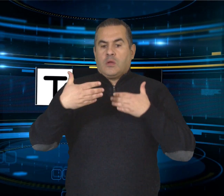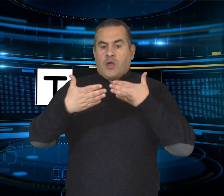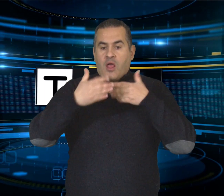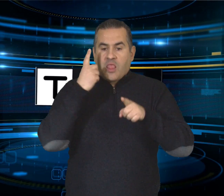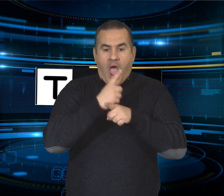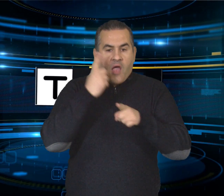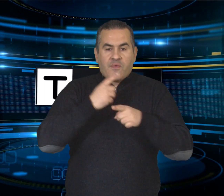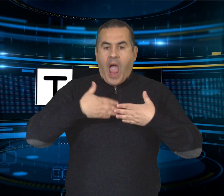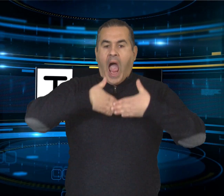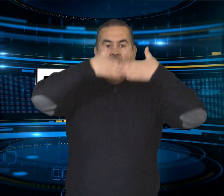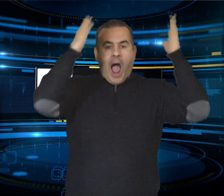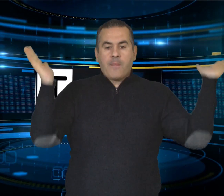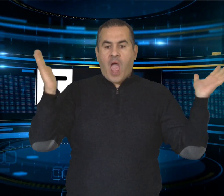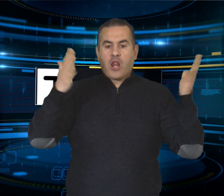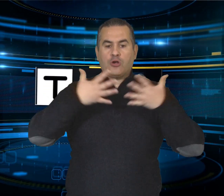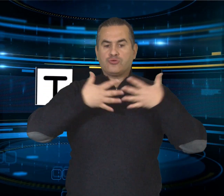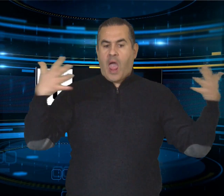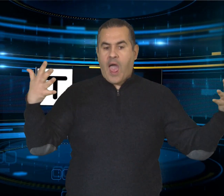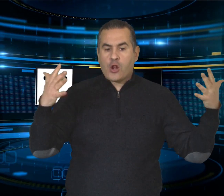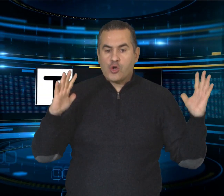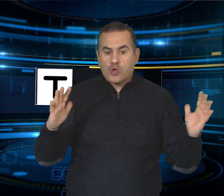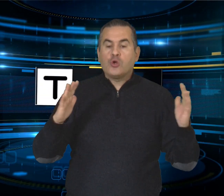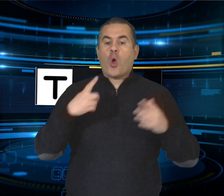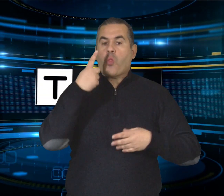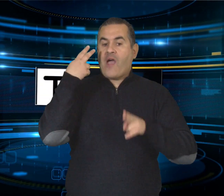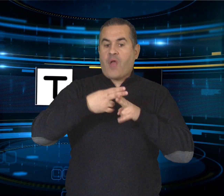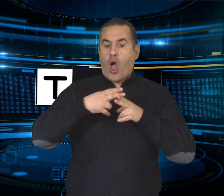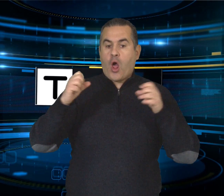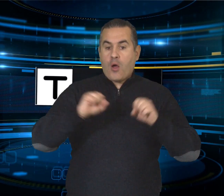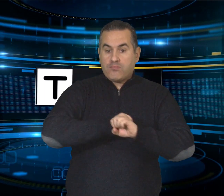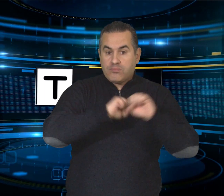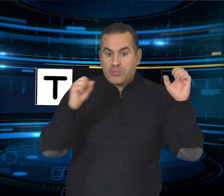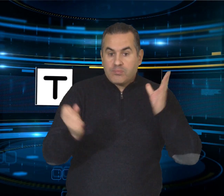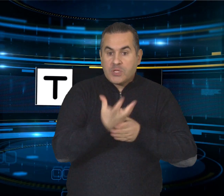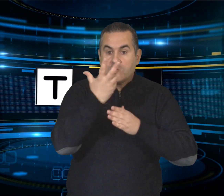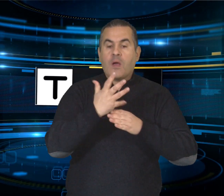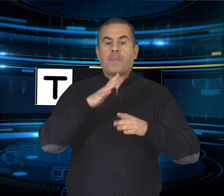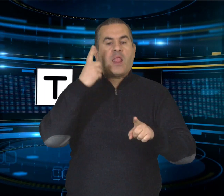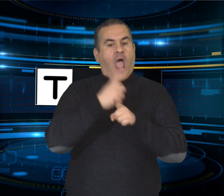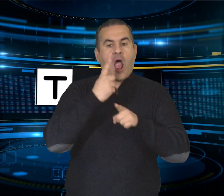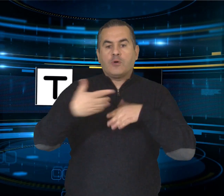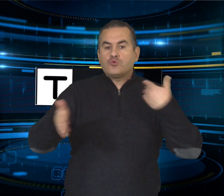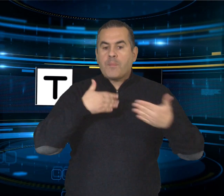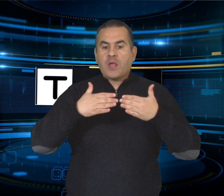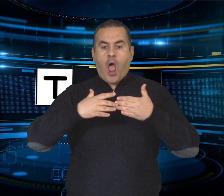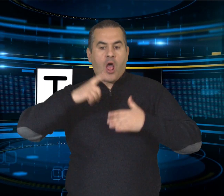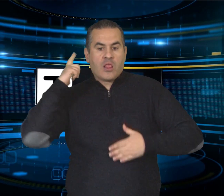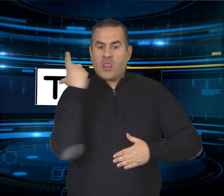molto elevato. In occasione dei festeggiamenti di Capodanno verrà potenziata anche l'attività della Polizia Stradale, soprattutto sulla 131 e